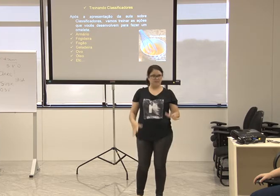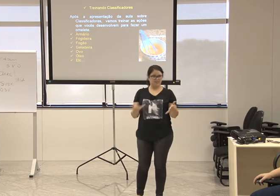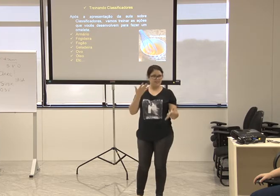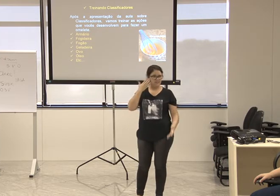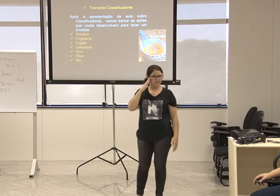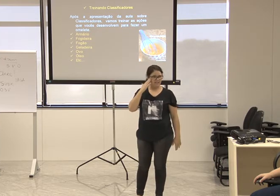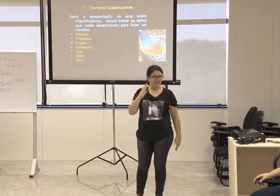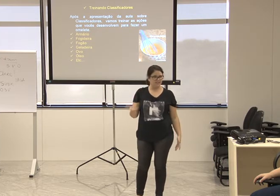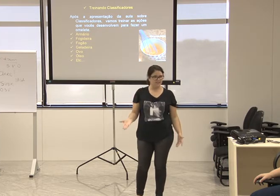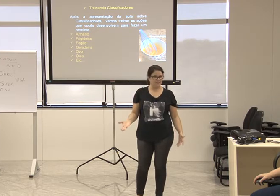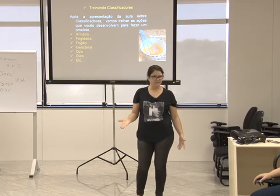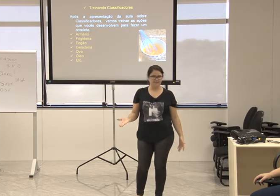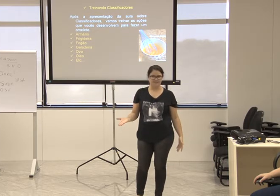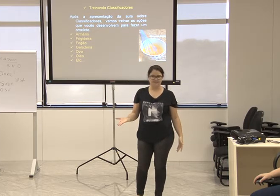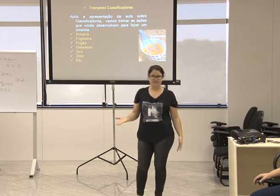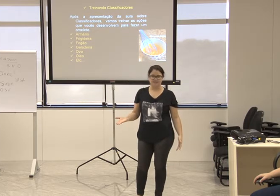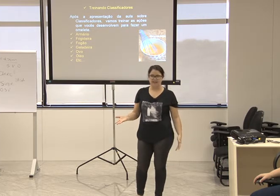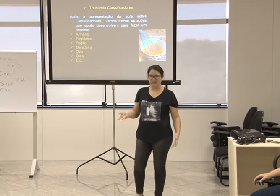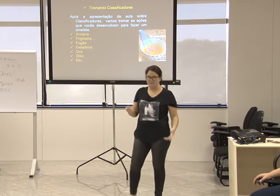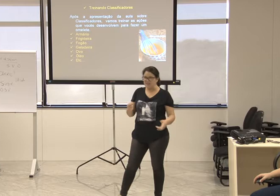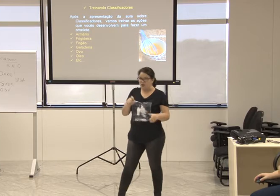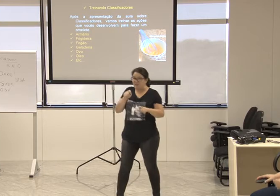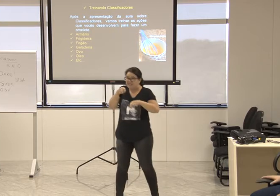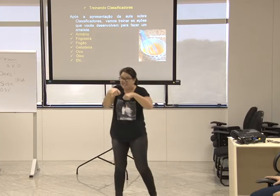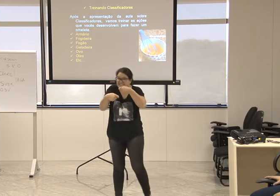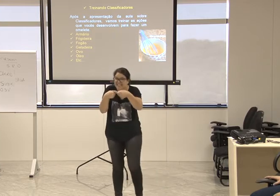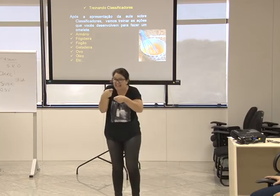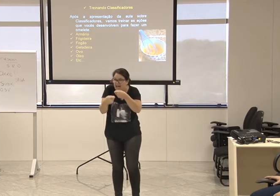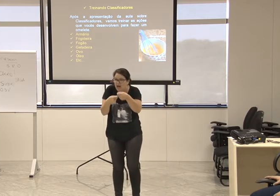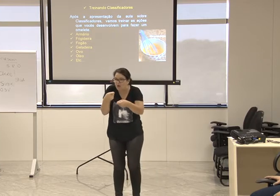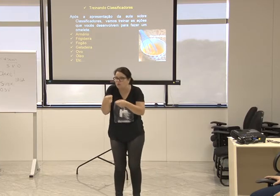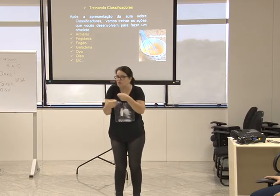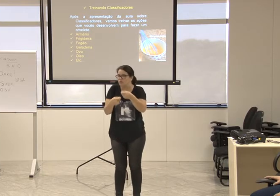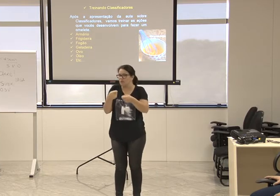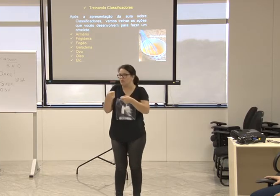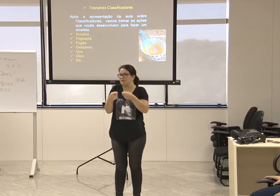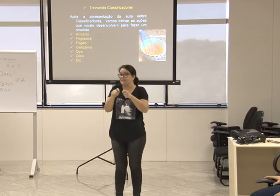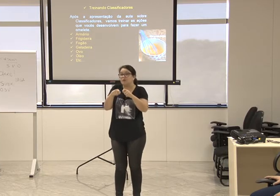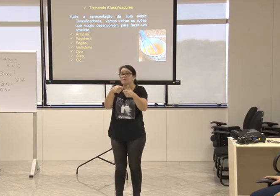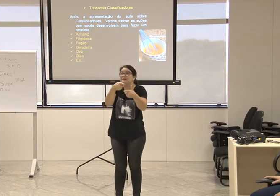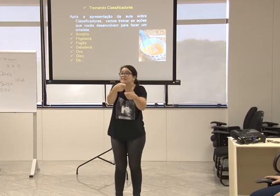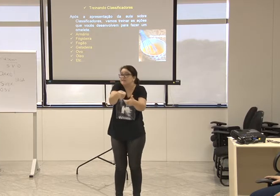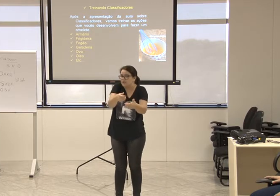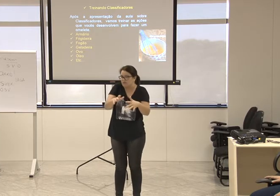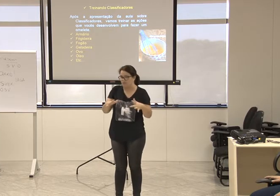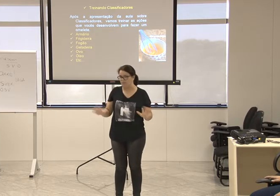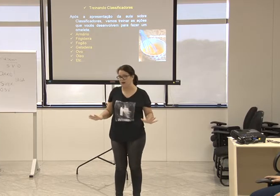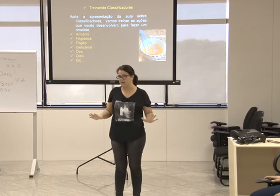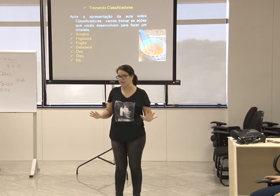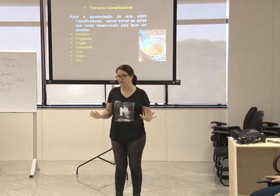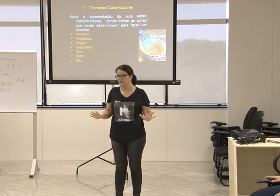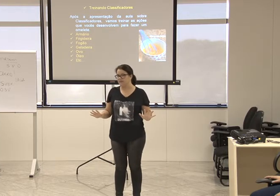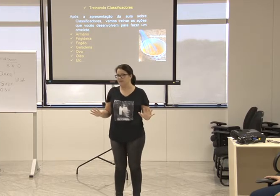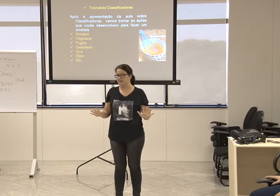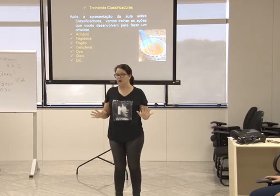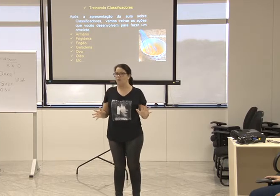Vocês não entenderam? Ele precisou fazer sinal de alguma coisa, sinal específico para? Não,